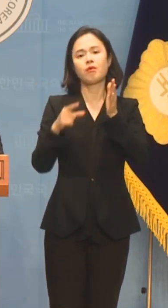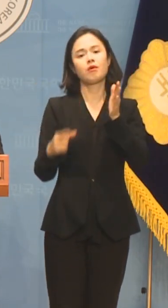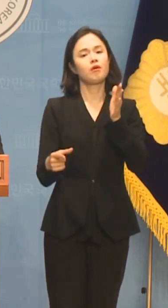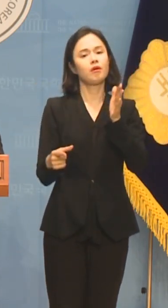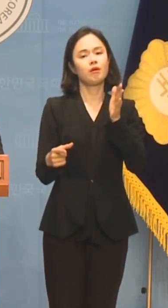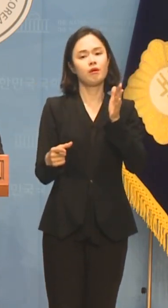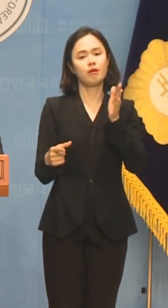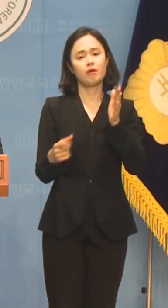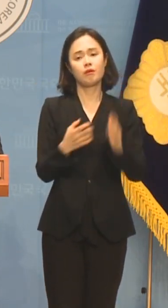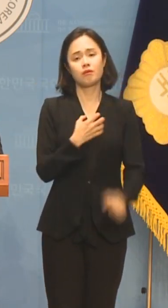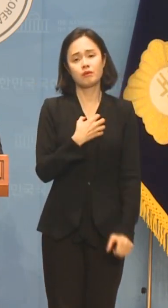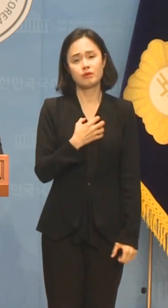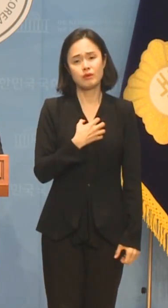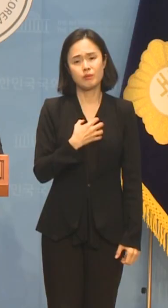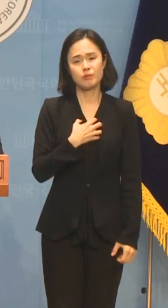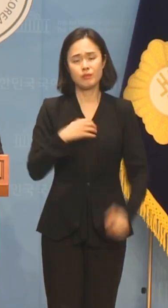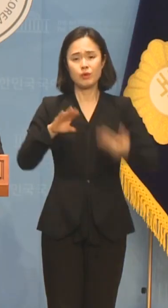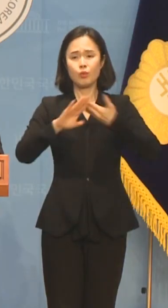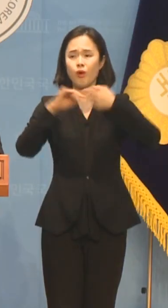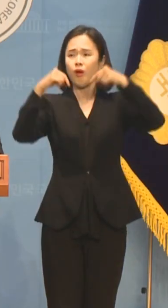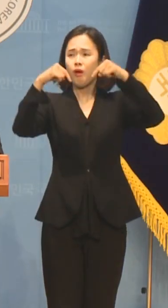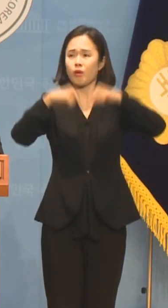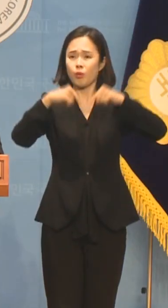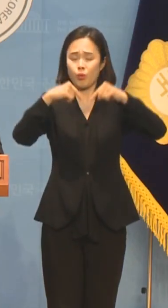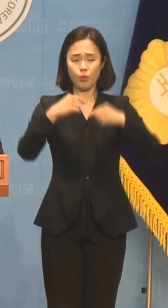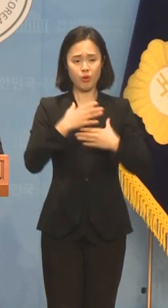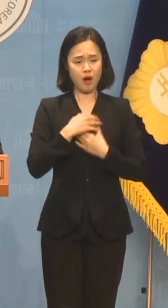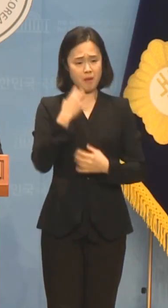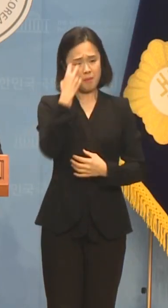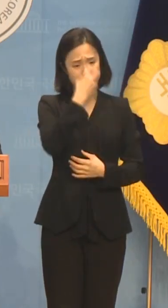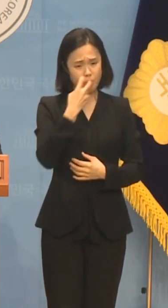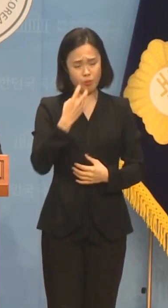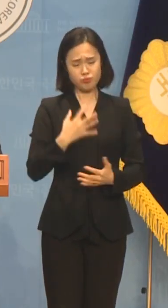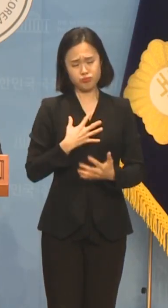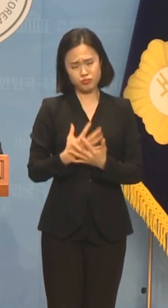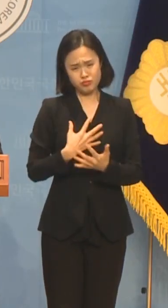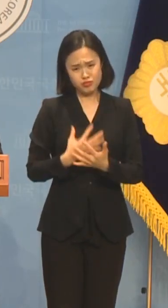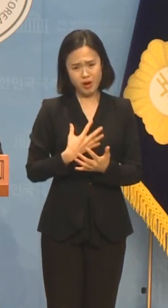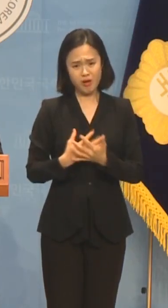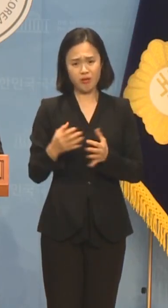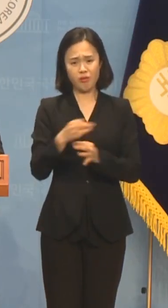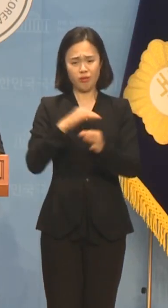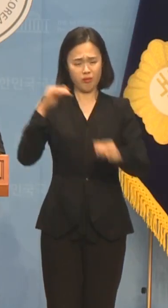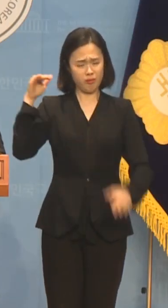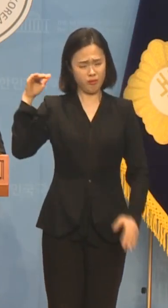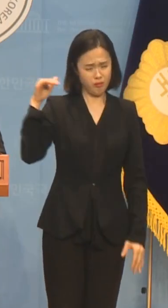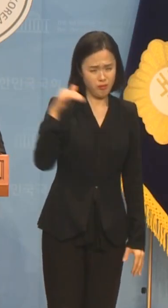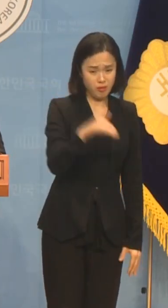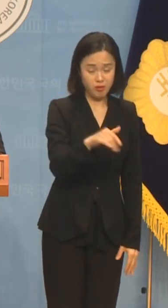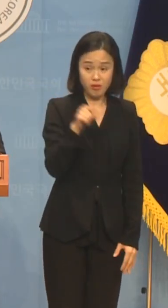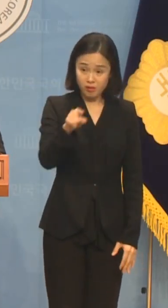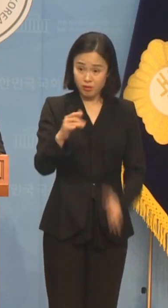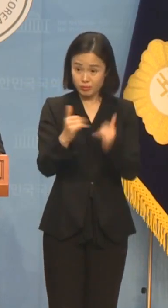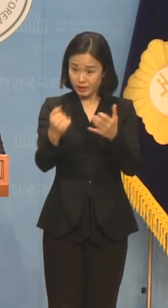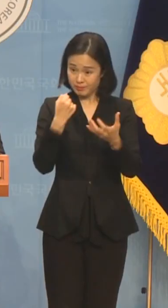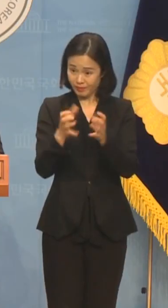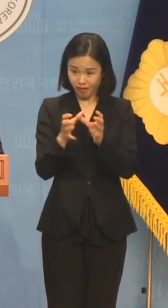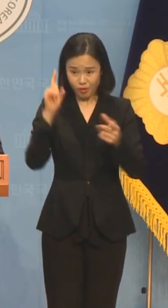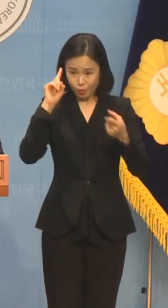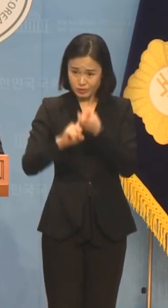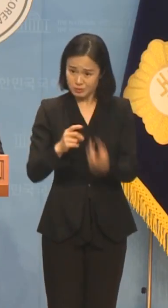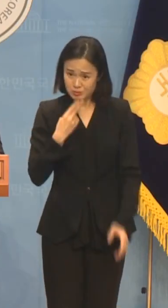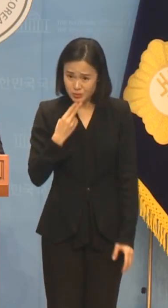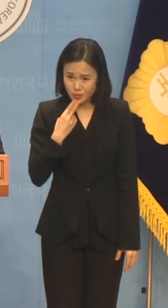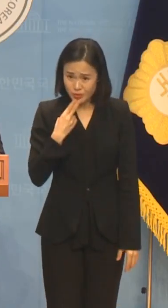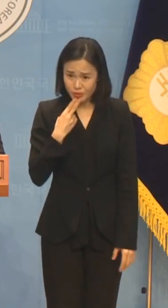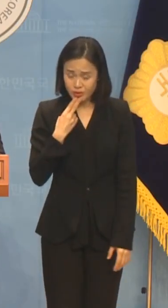외교 안보가 불안해져도 상관없다는 말인가요? 조국혁신당이 경고합니다. 적당히들